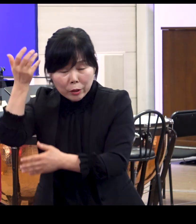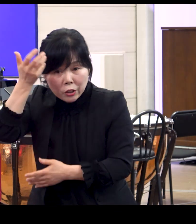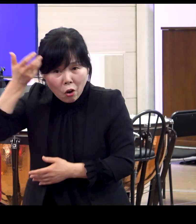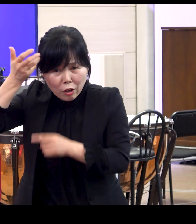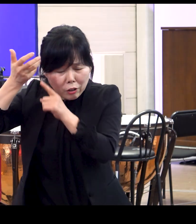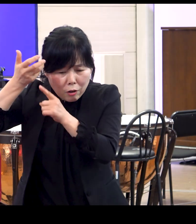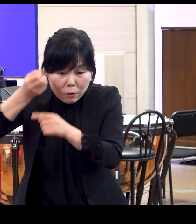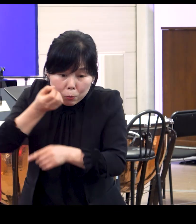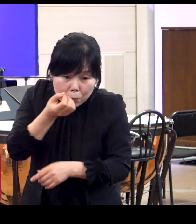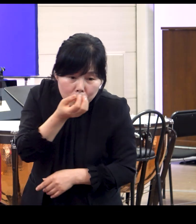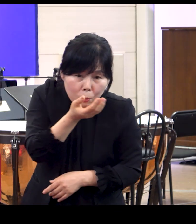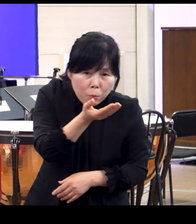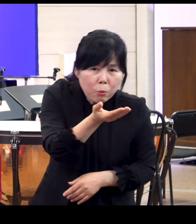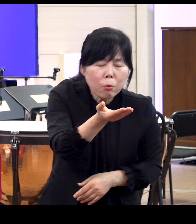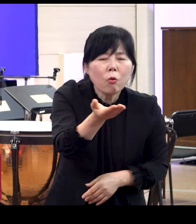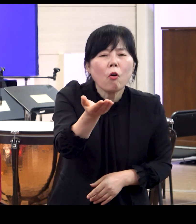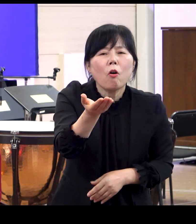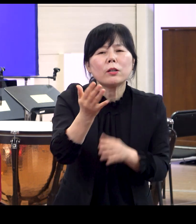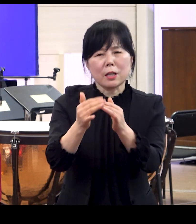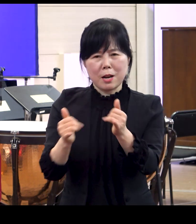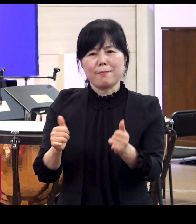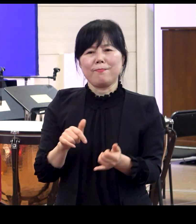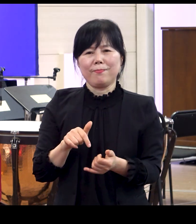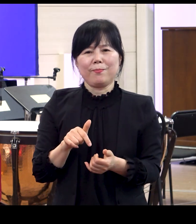당신의 영을 부어주시는.